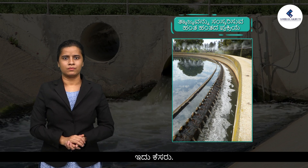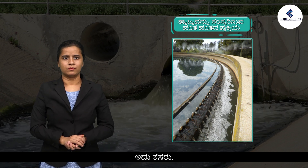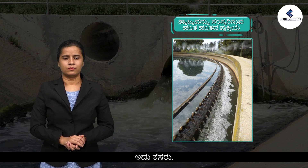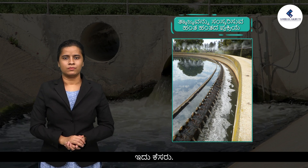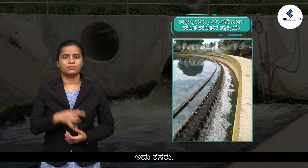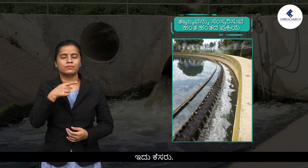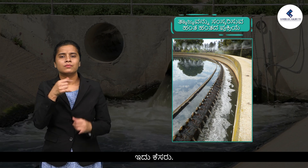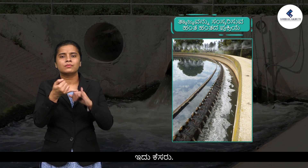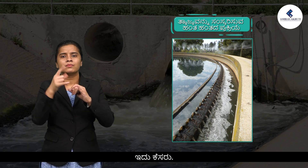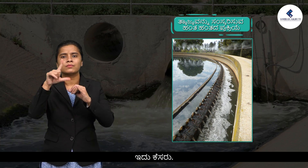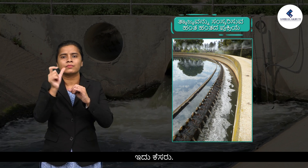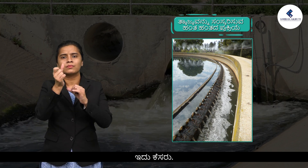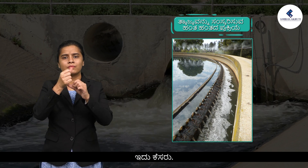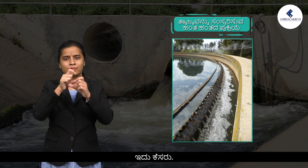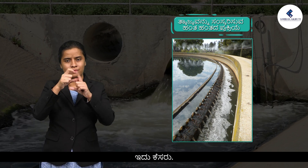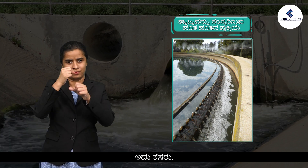ಇದು ಕೆಸರು.